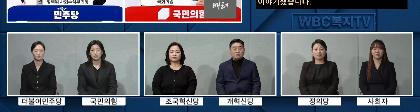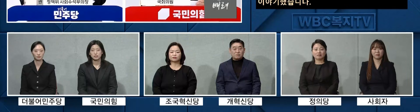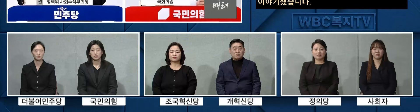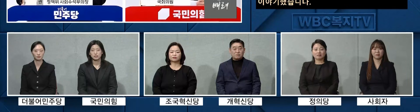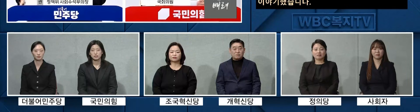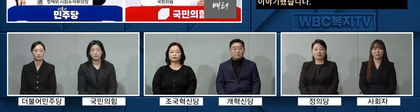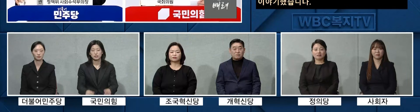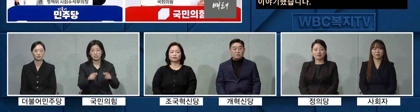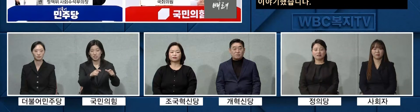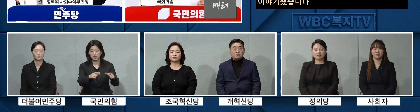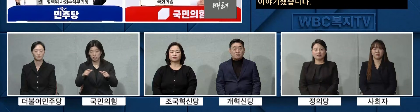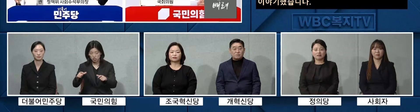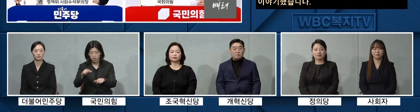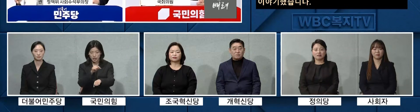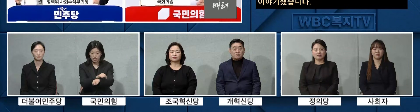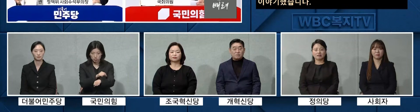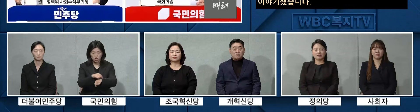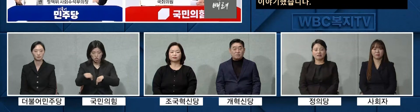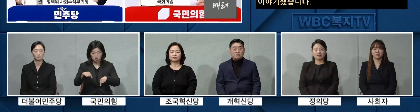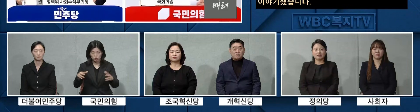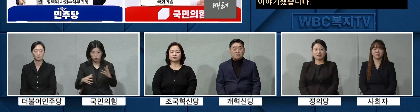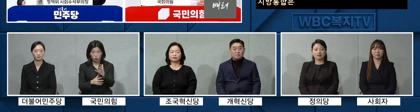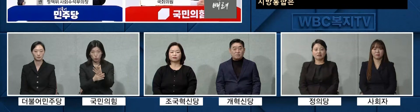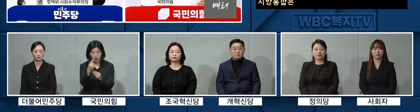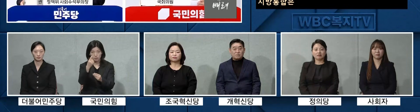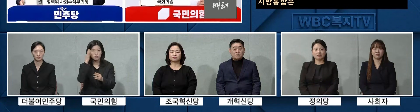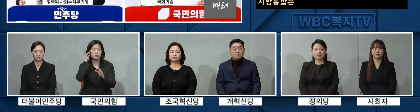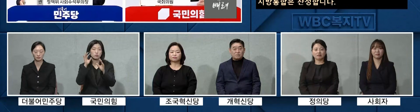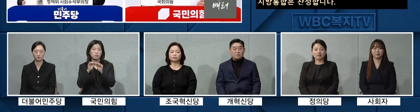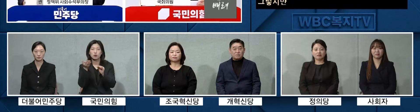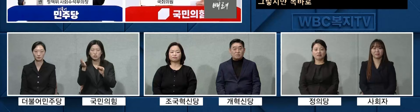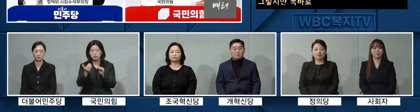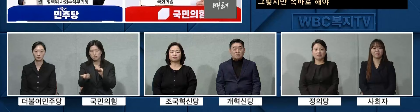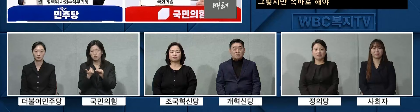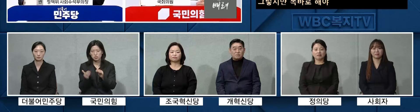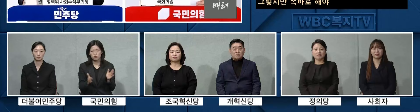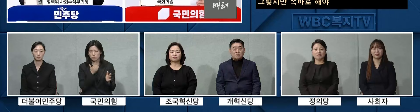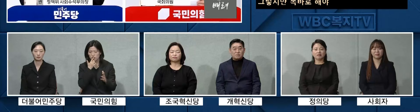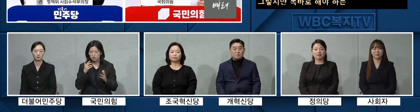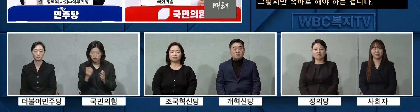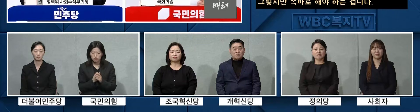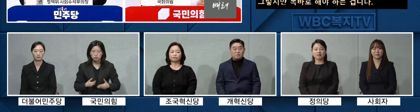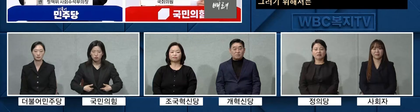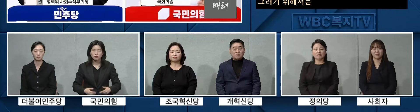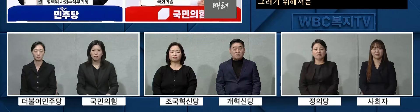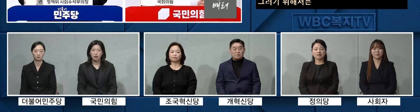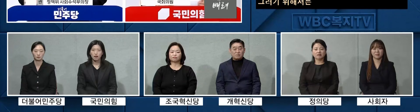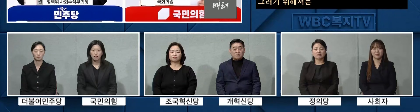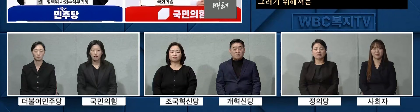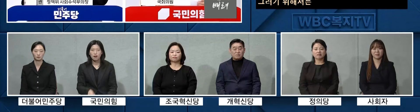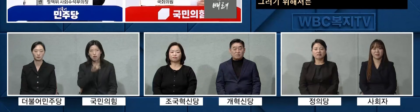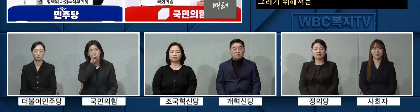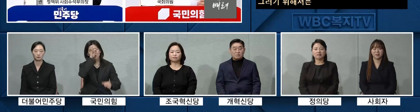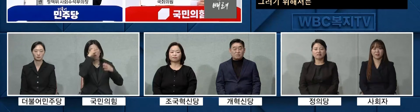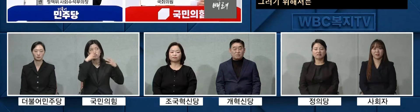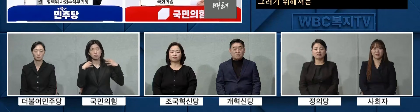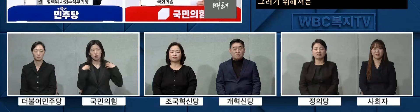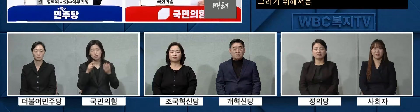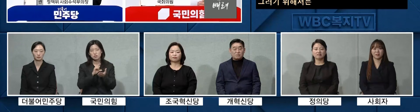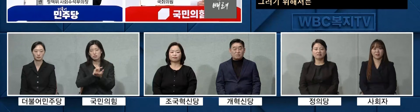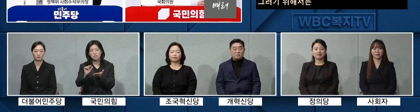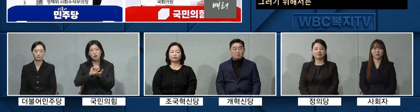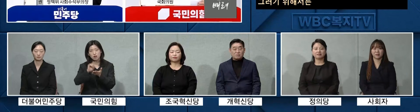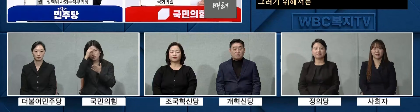통합은 찬성합니다. 그렇지만 똑바로 해야 되는 겁니다. 그러기 위해서는 중앙정부와 지방정부 간의